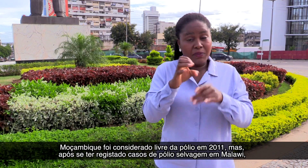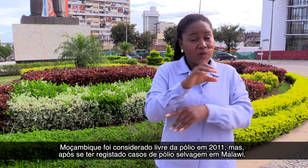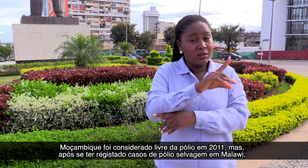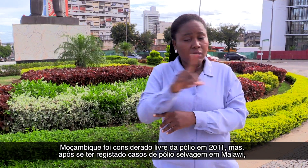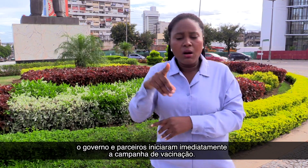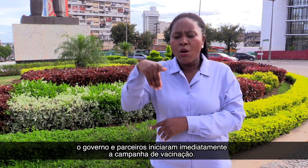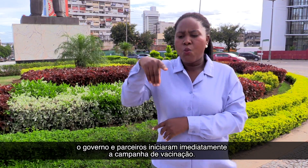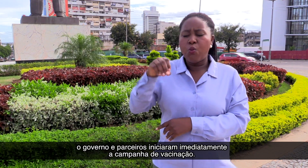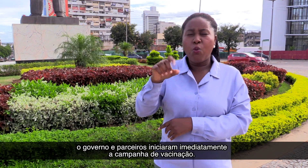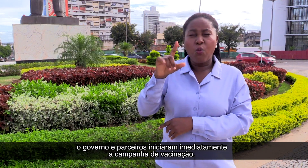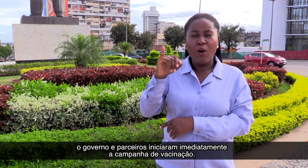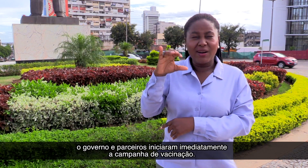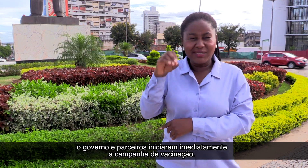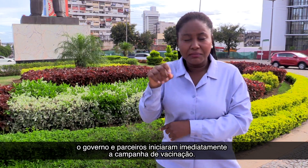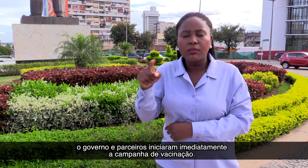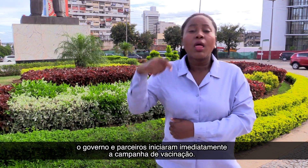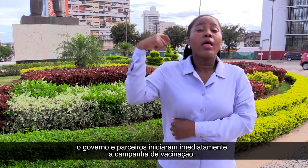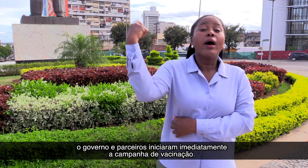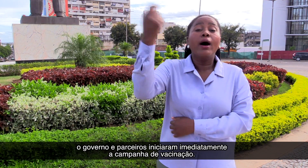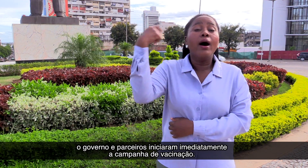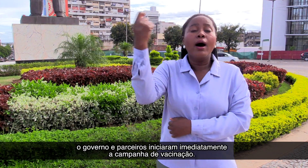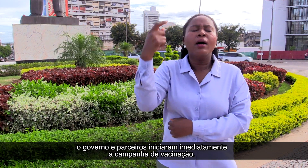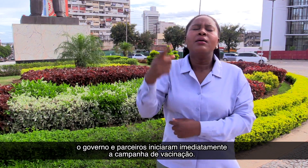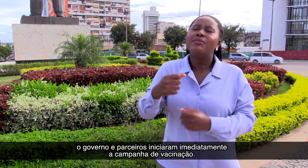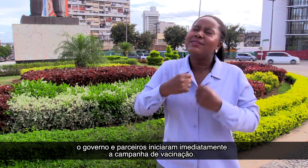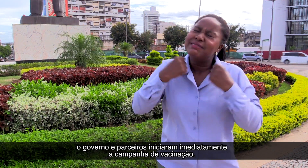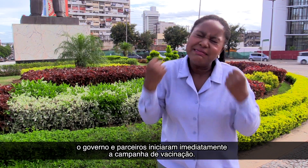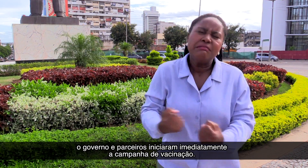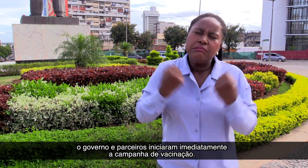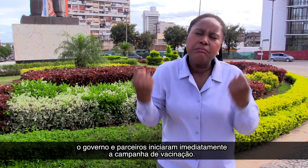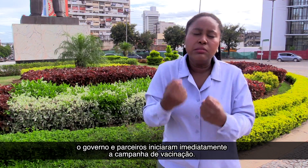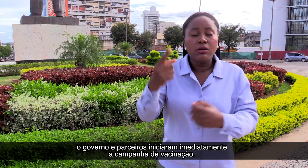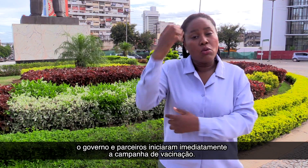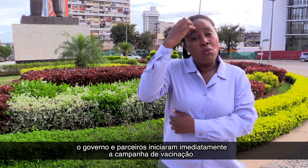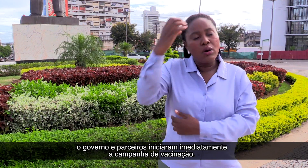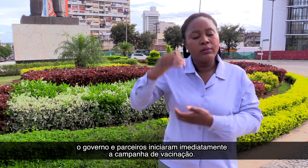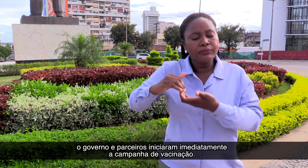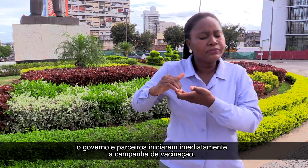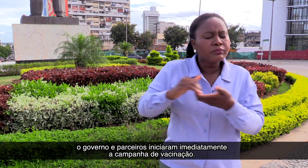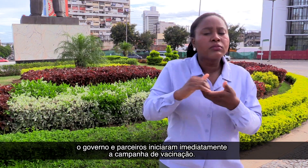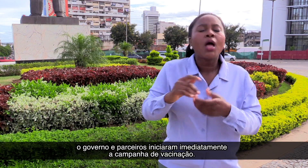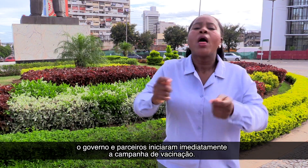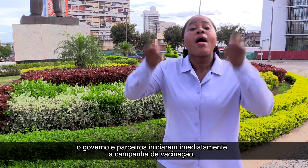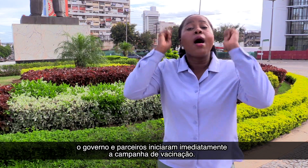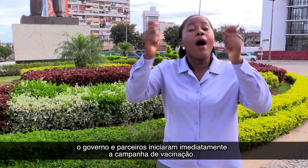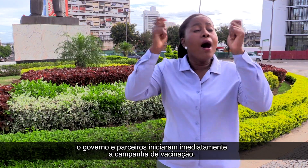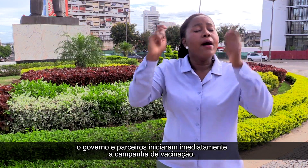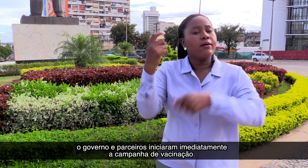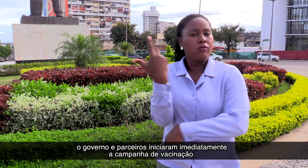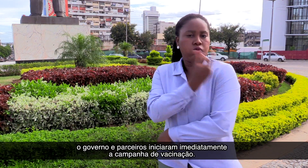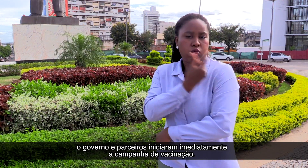polio selvagem em Malawi, o governo e parceiros iniciaram imediatamente a campanha de